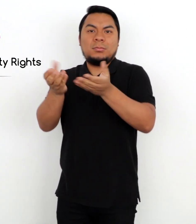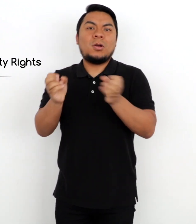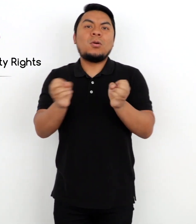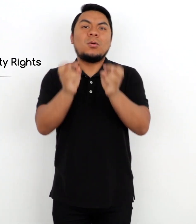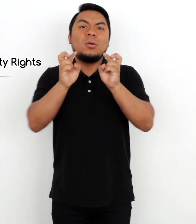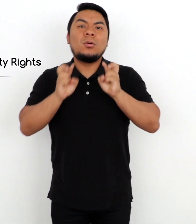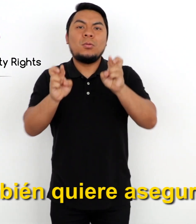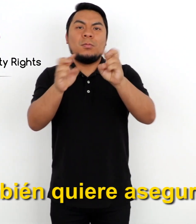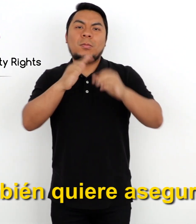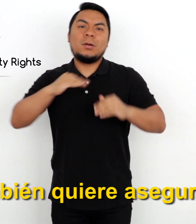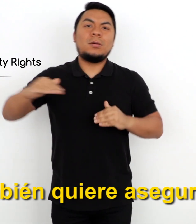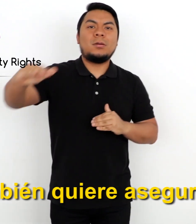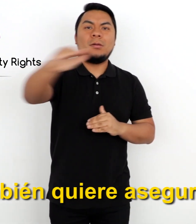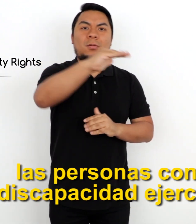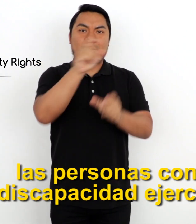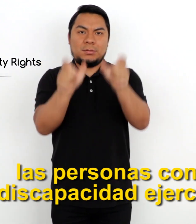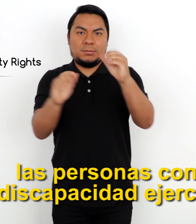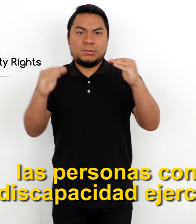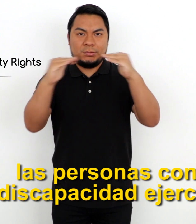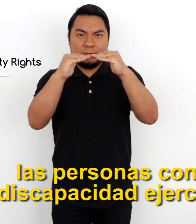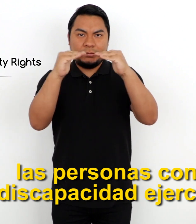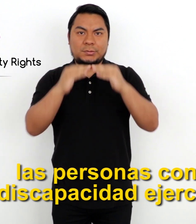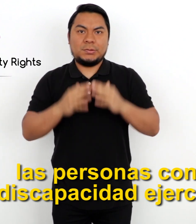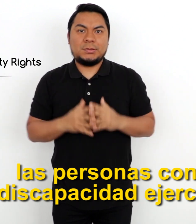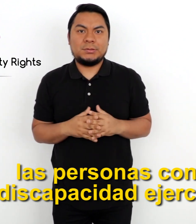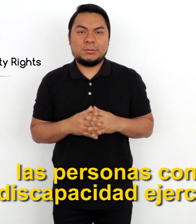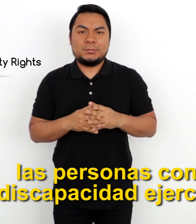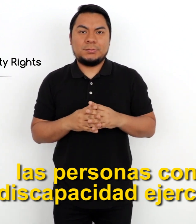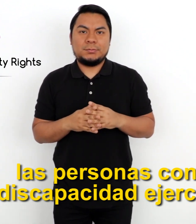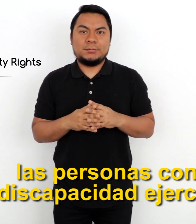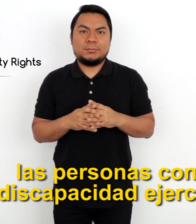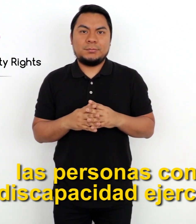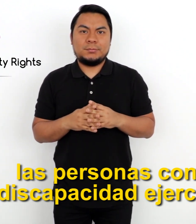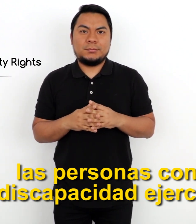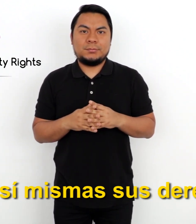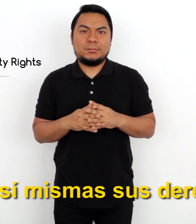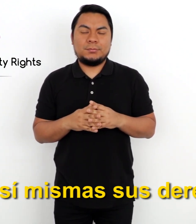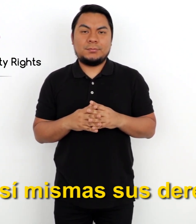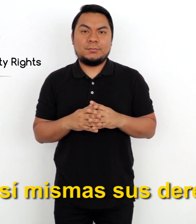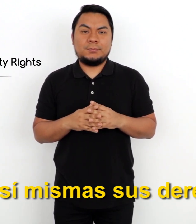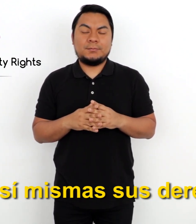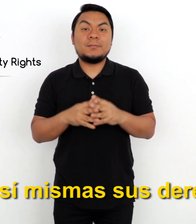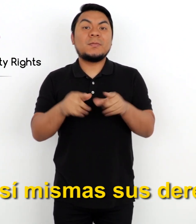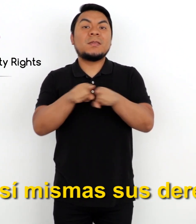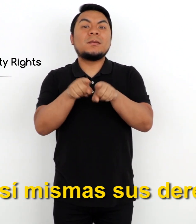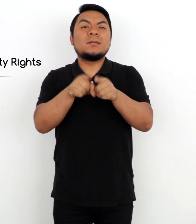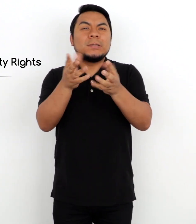También quiere asegurar que las personas con discapacidad ejercen por sí mismas sus derechos.